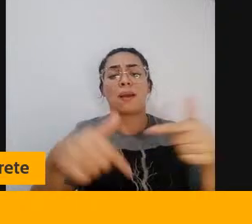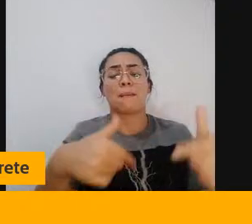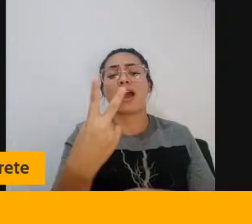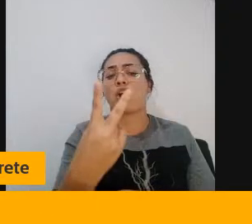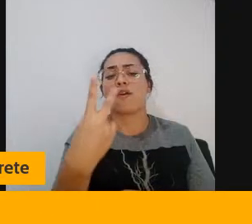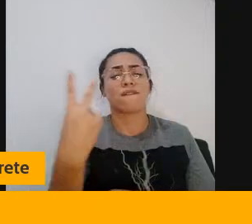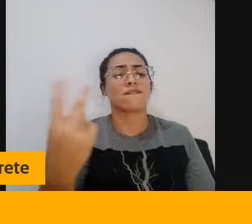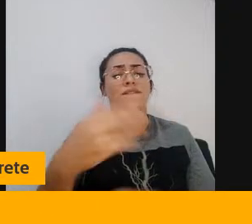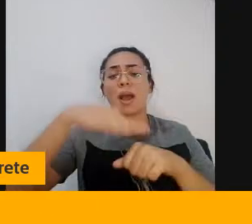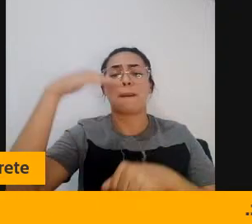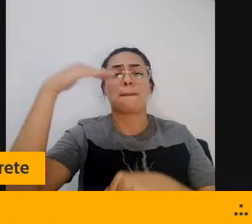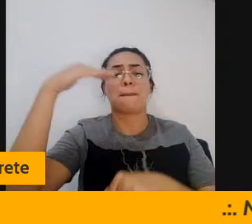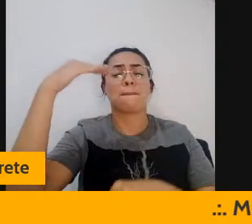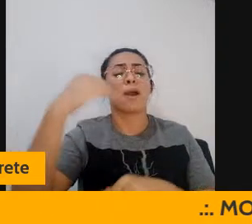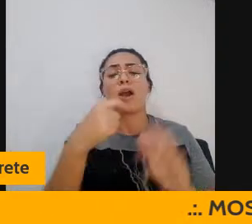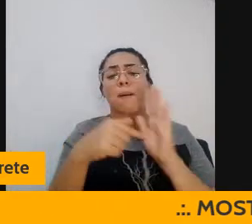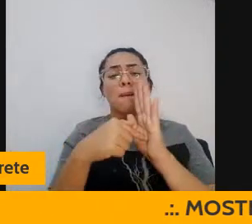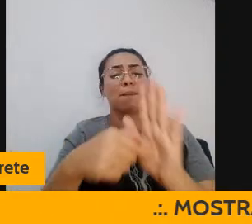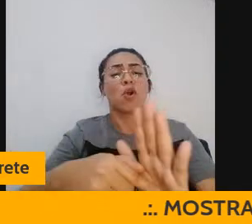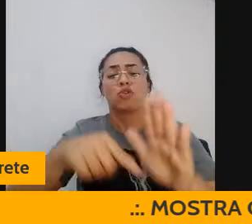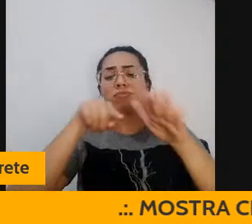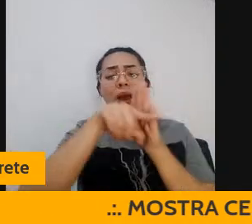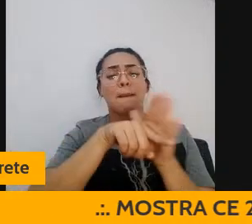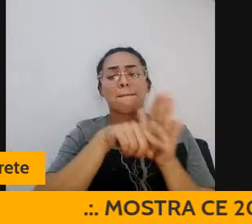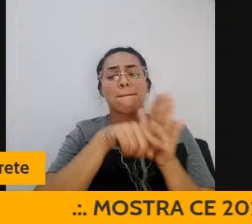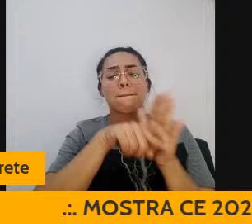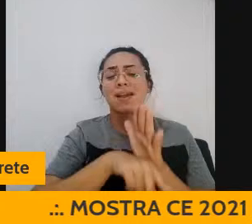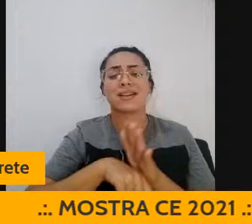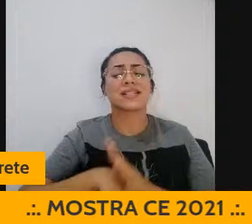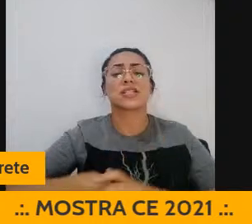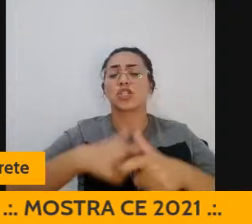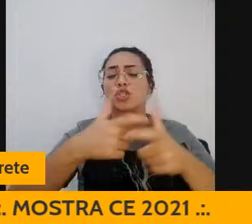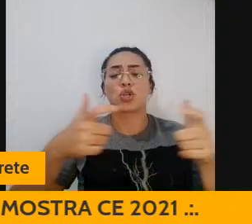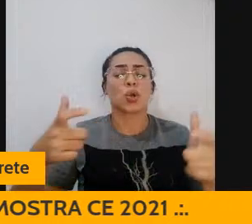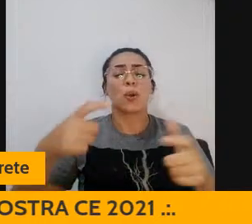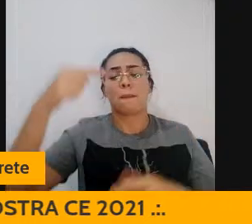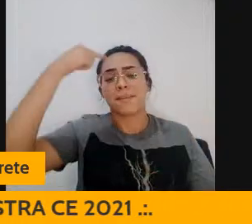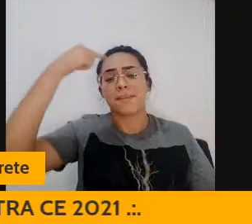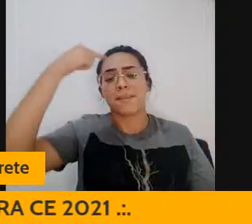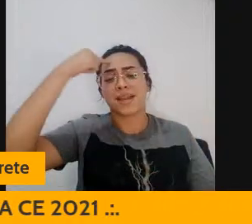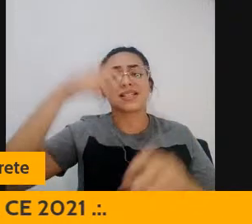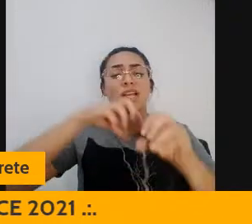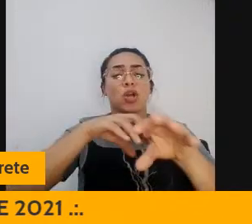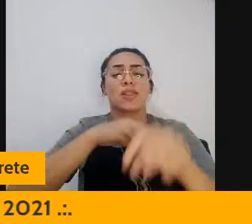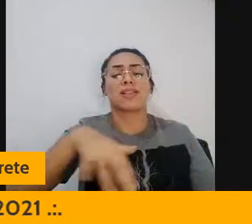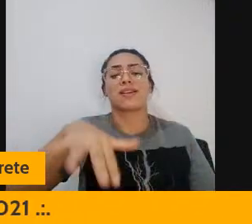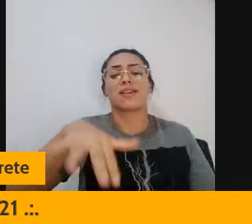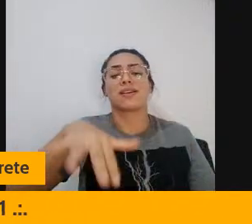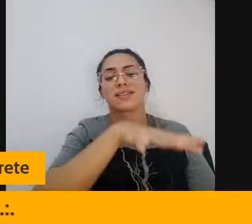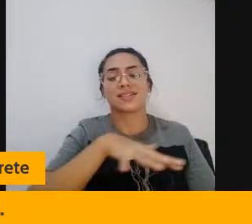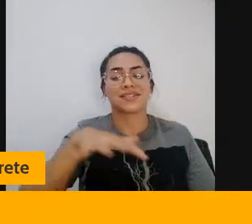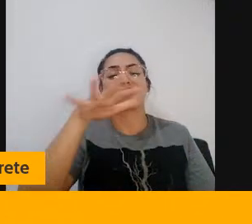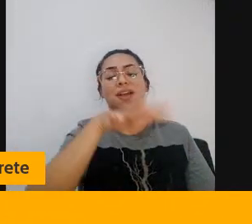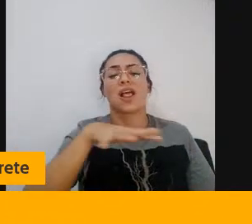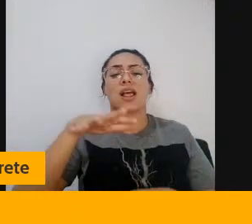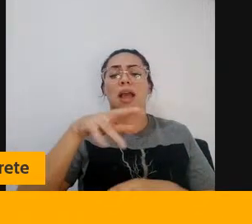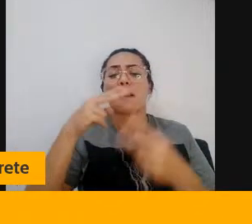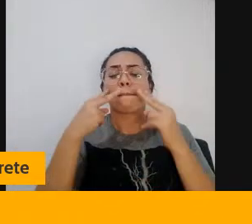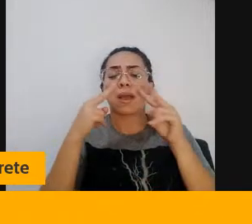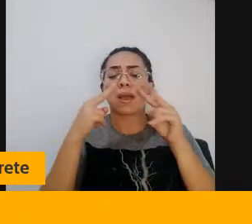mostrando a amplitude do nosso centro ao pensar a educação pela lente, seja da pedagogia,